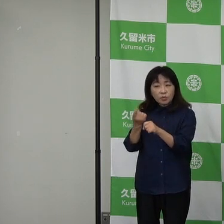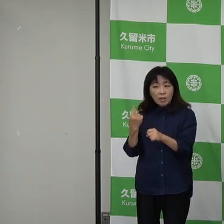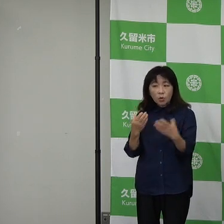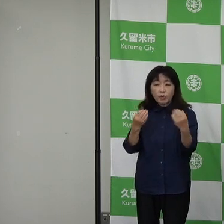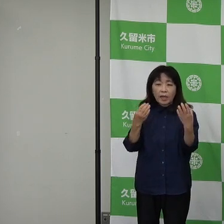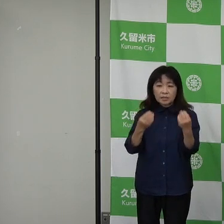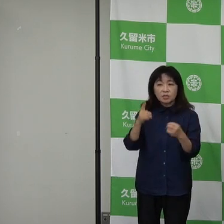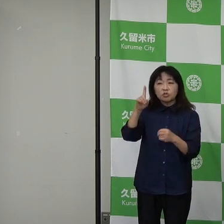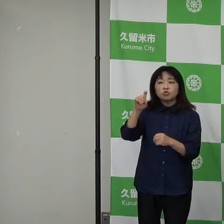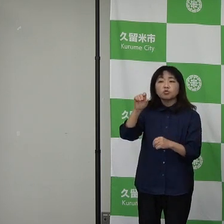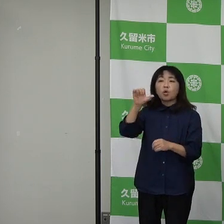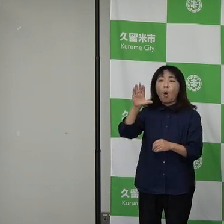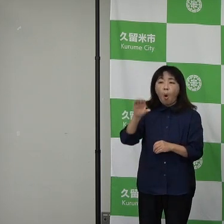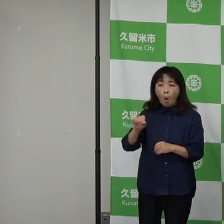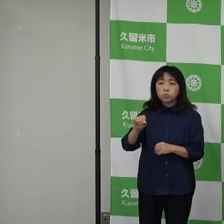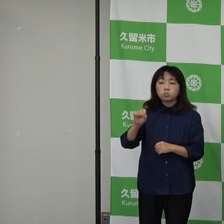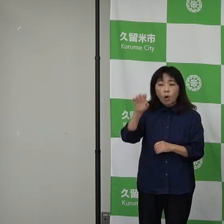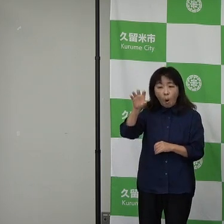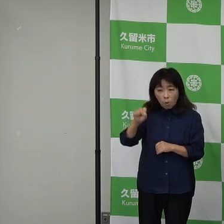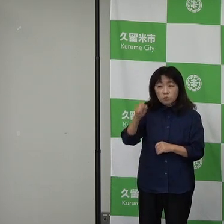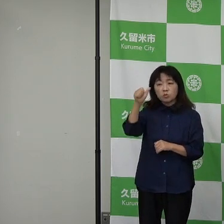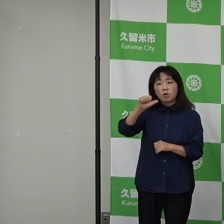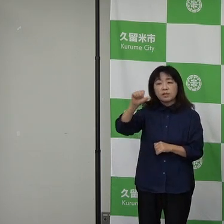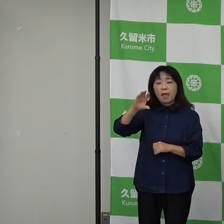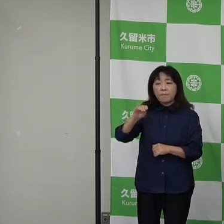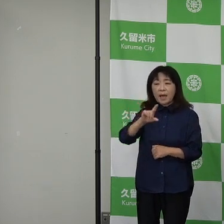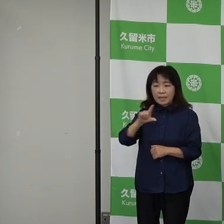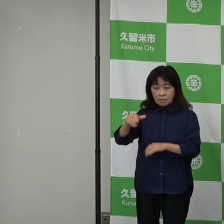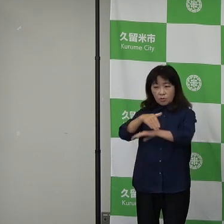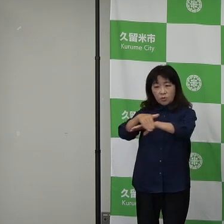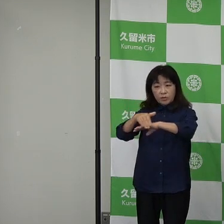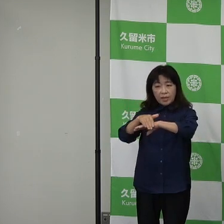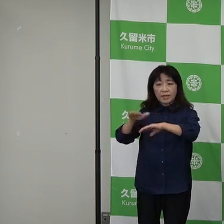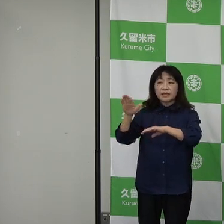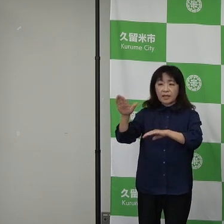億5000万円を予定をいたしております。